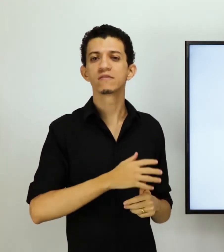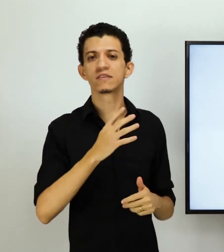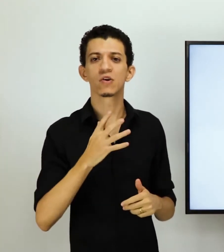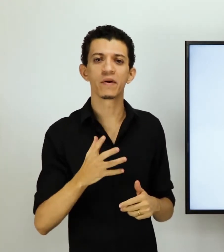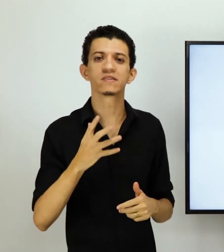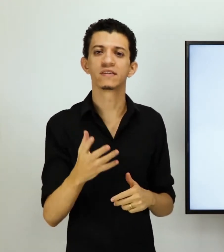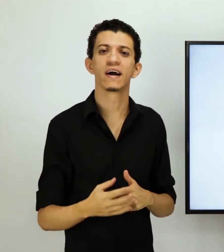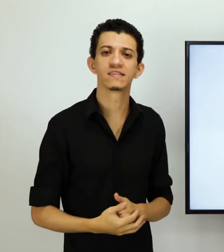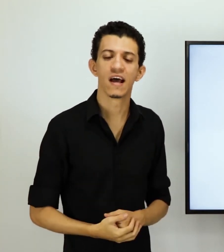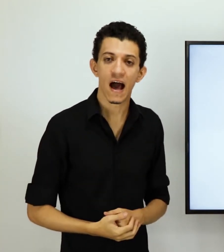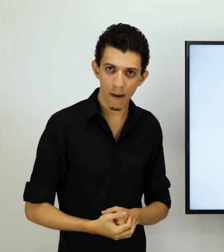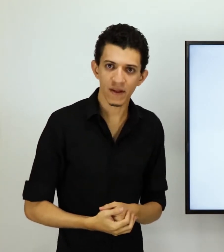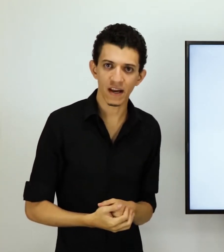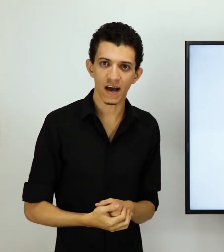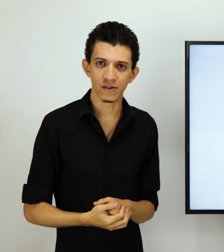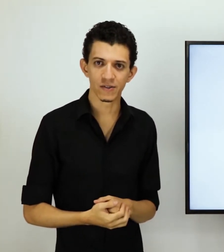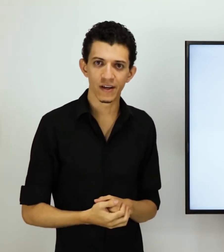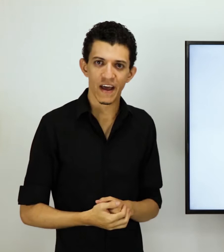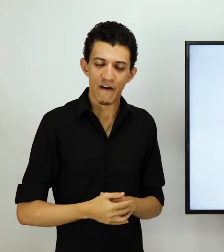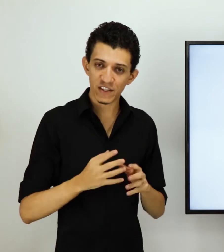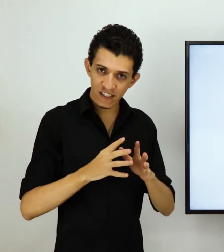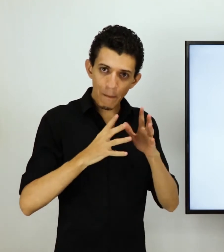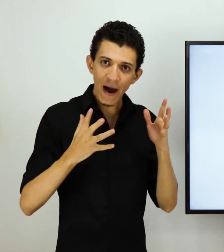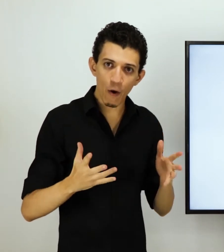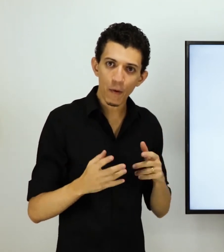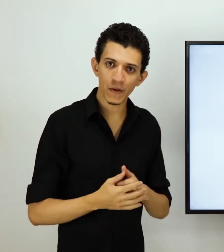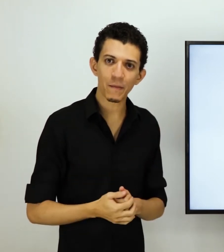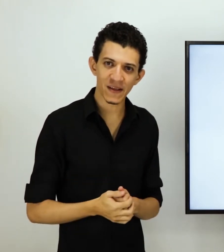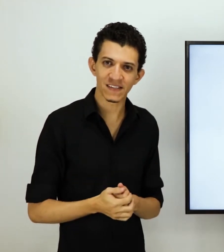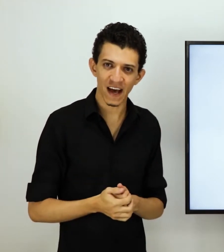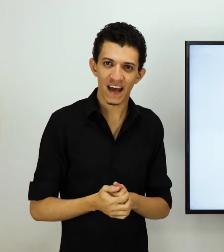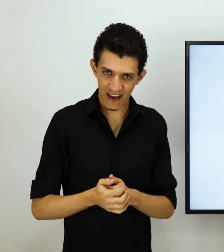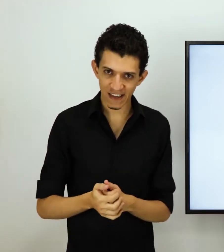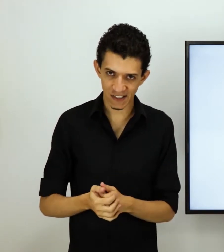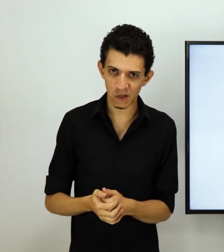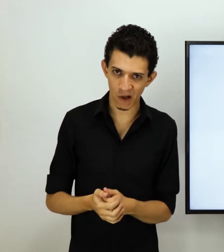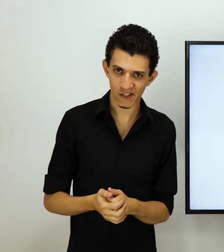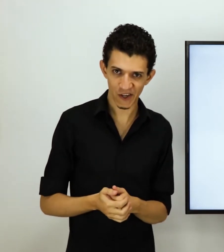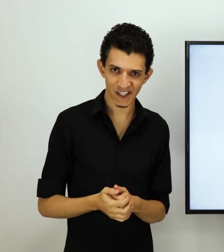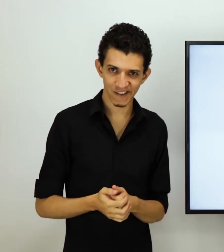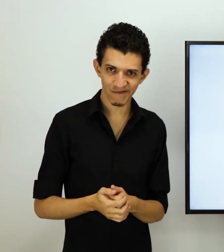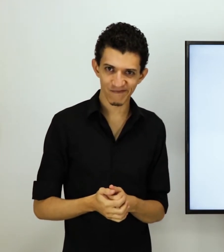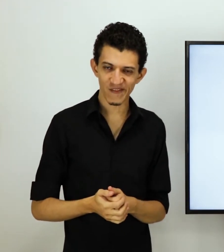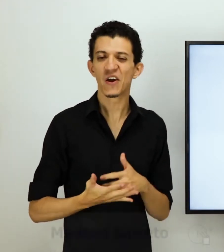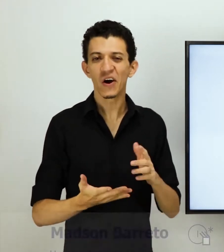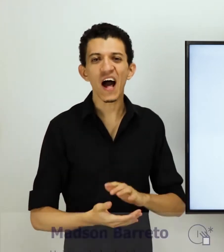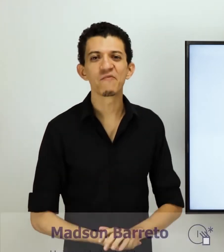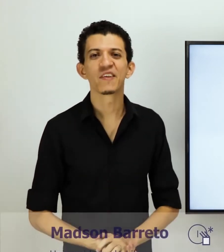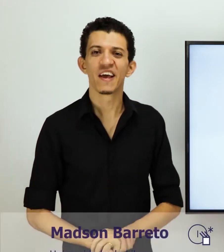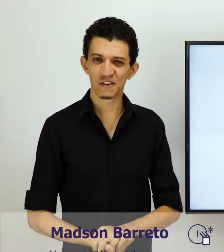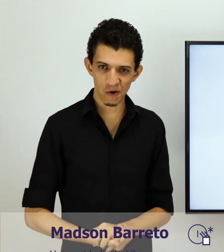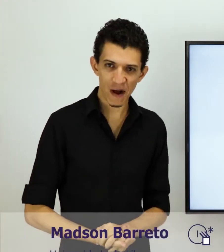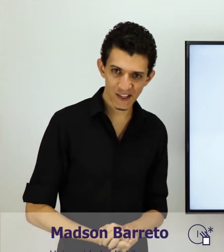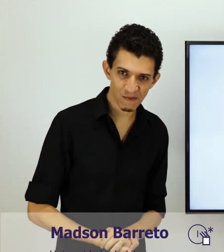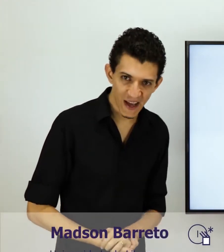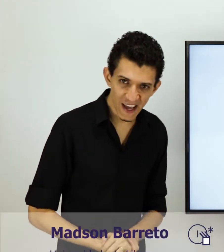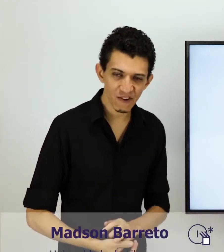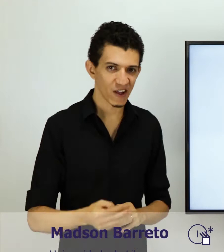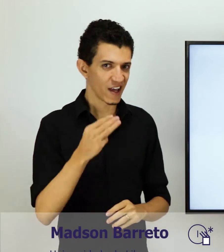e somente sinais arbitrários? Você já parou para poder pensar nessas situações? Olá, eu sou o Madison Barreto, este